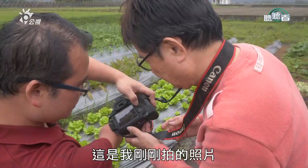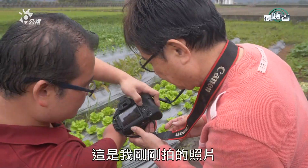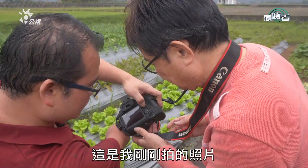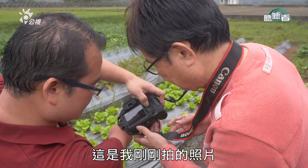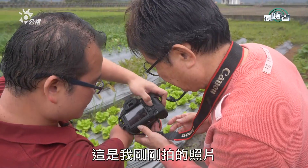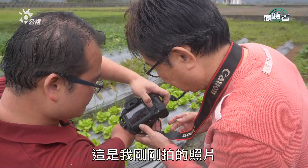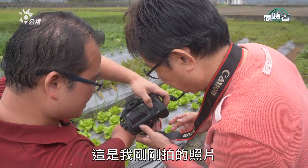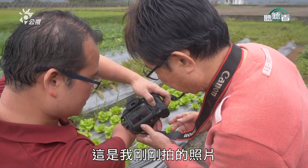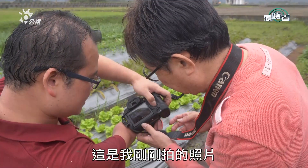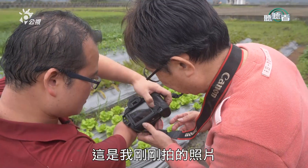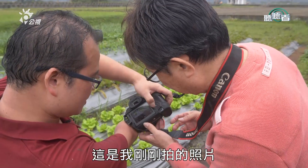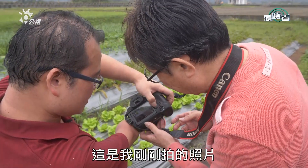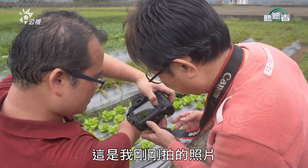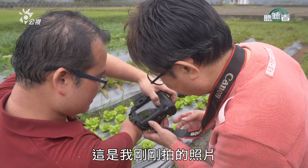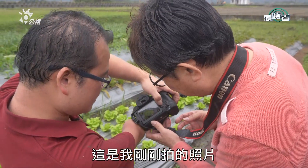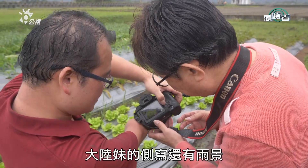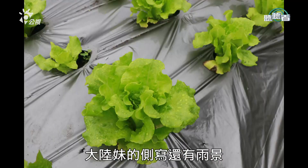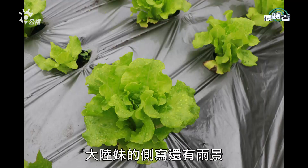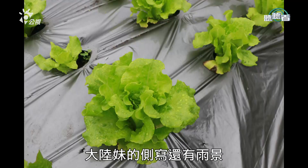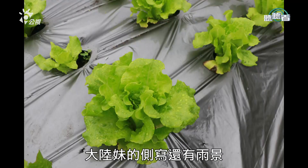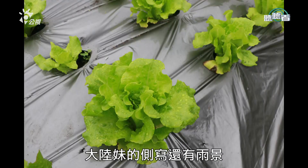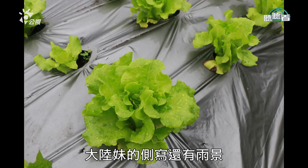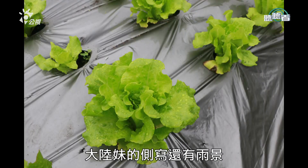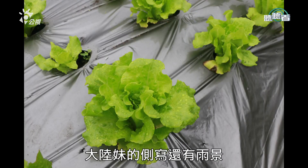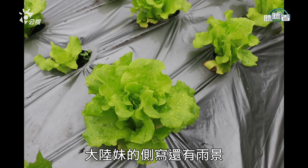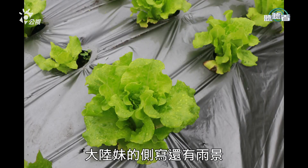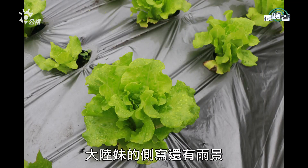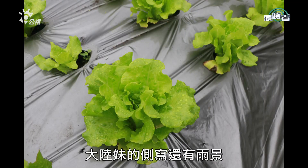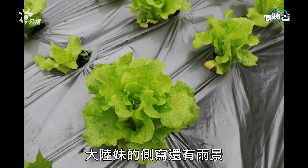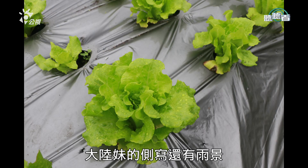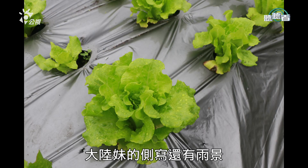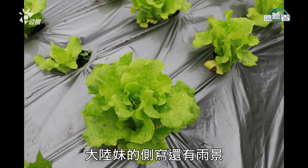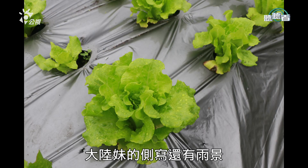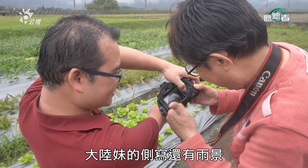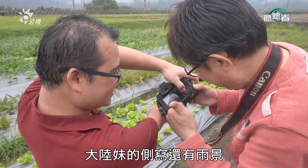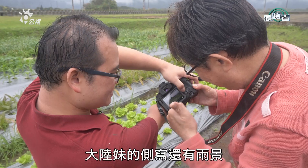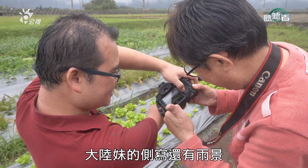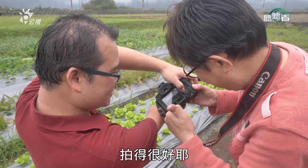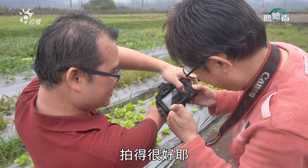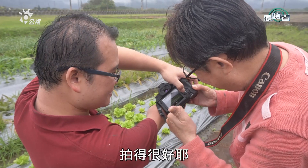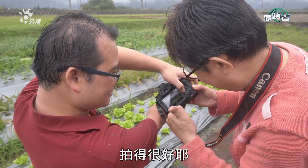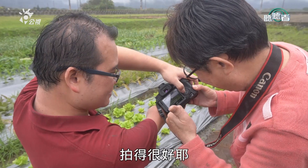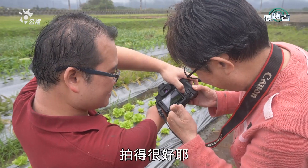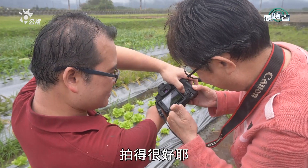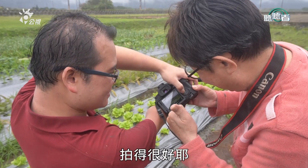这是我刚刚拍的照片哈，大陆妹的侧写还有鱼景， 拍得很好哎。